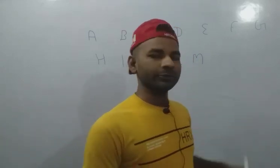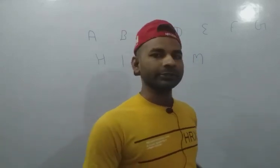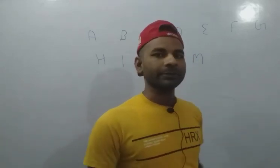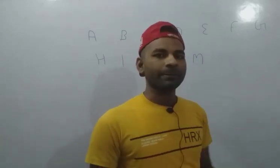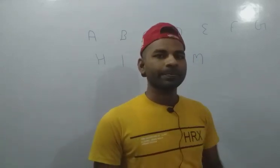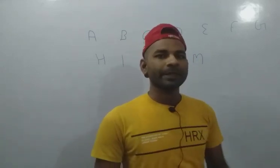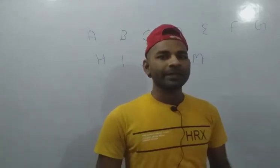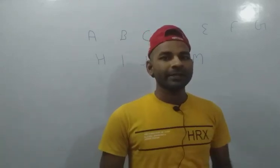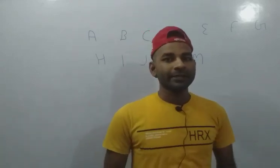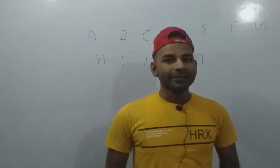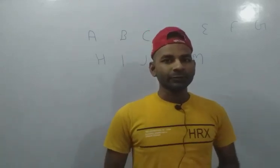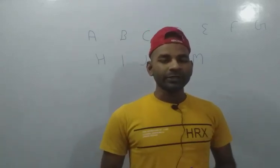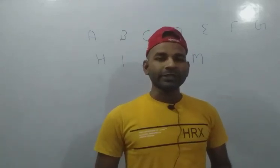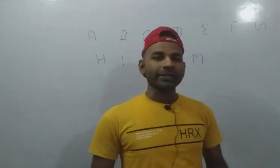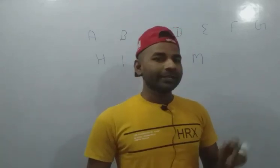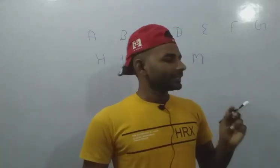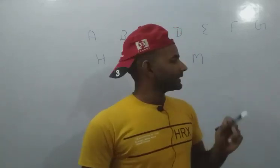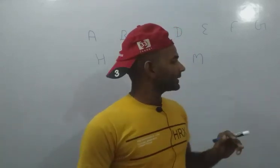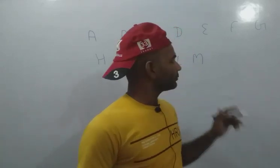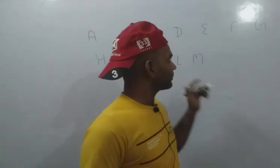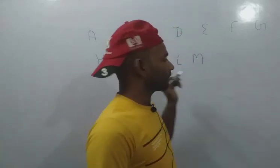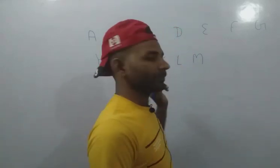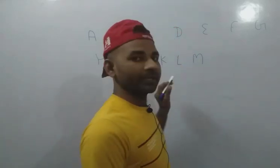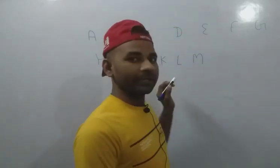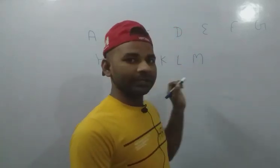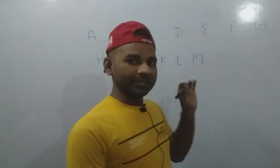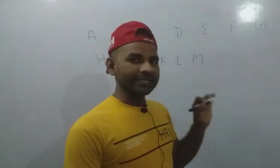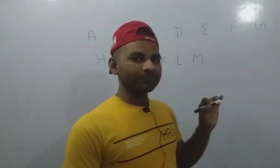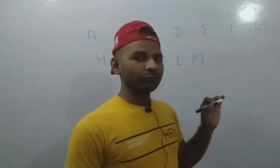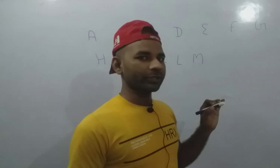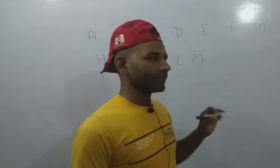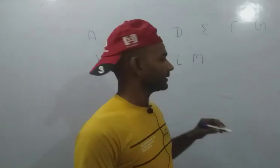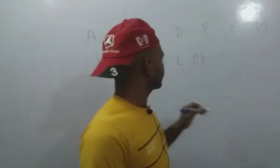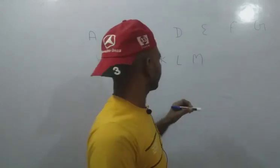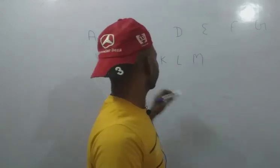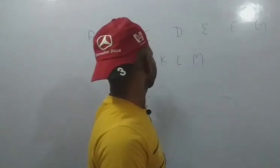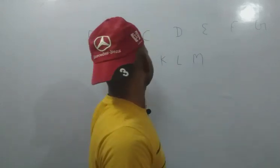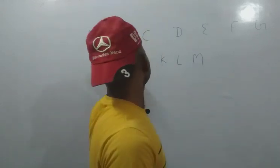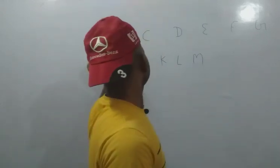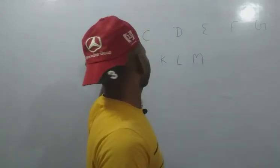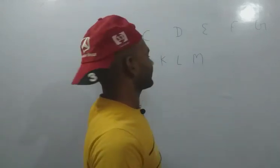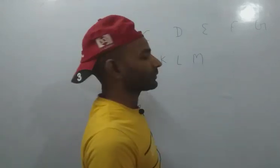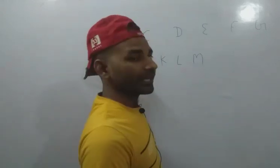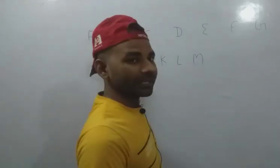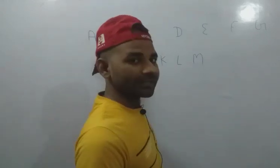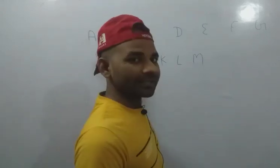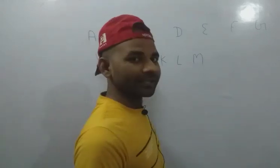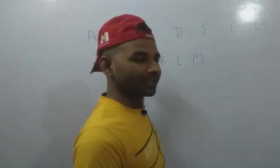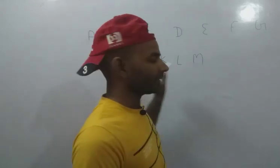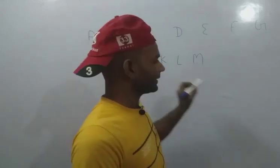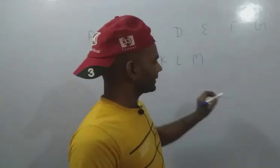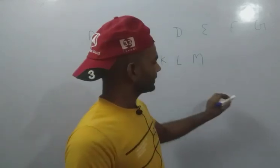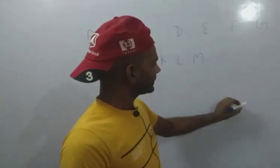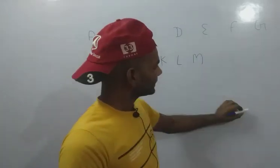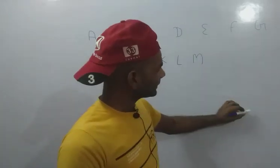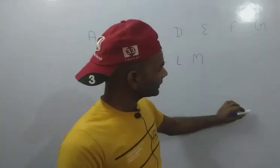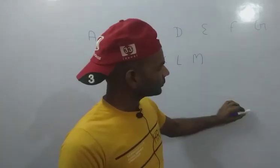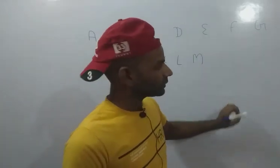सकती है। तो देखिए, जैसे हम लोग इंग्लिश से बोलते हैं ना, तो इसी तरह से बोलते हैं। ए से लेके जेड तक जो दिया